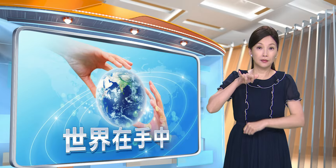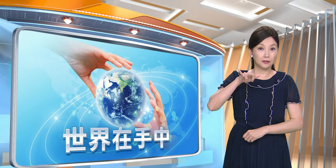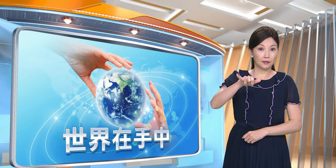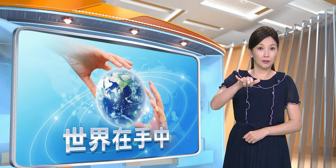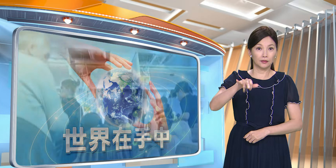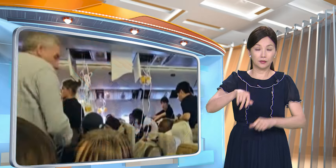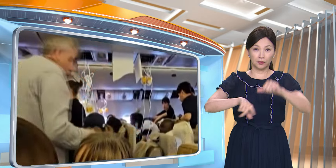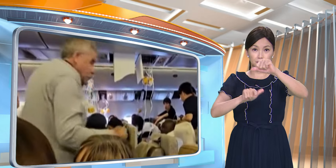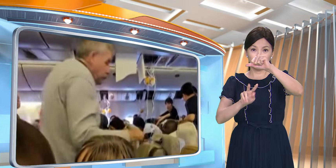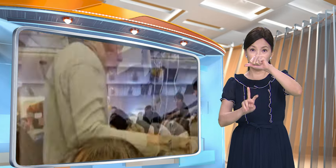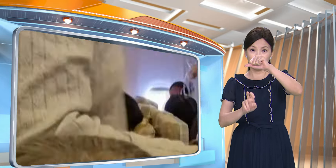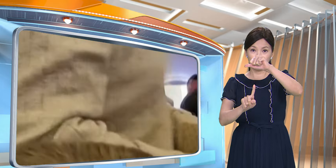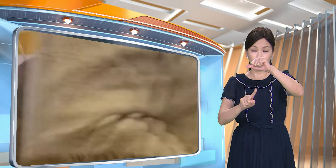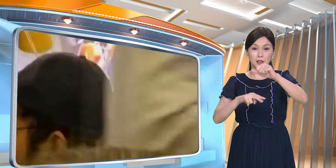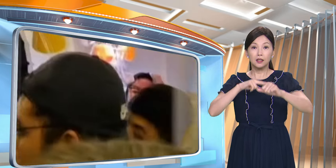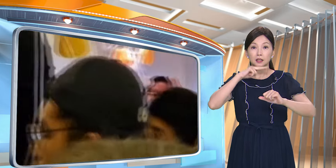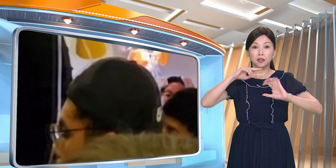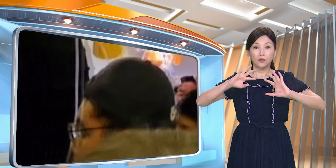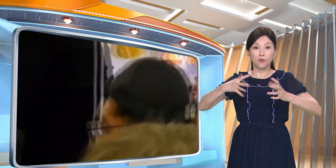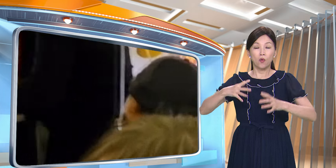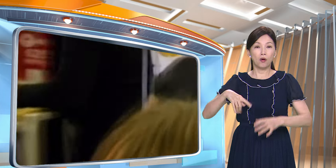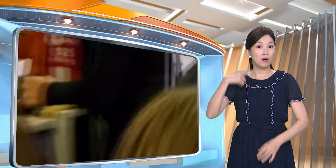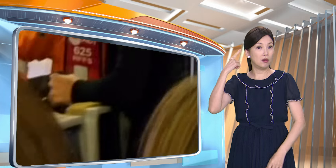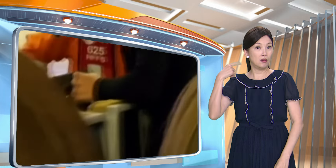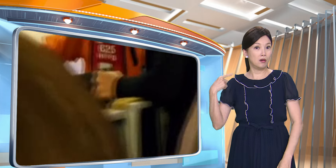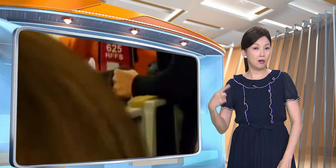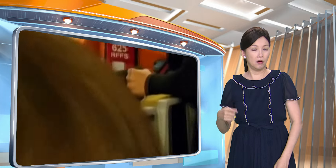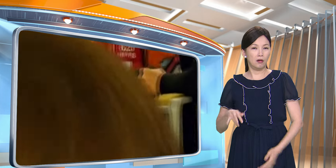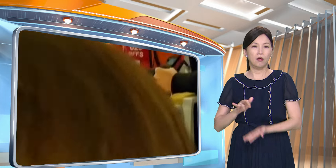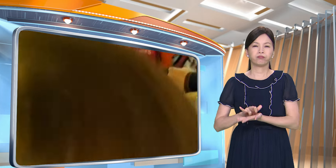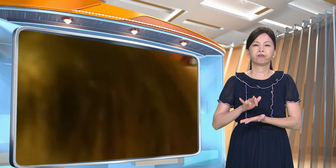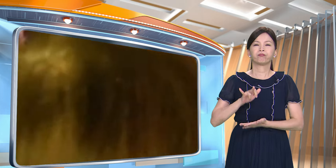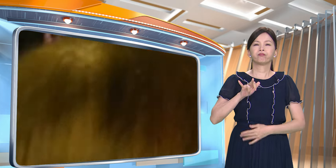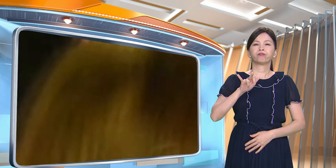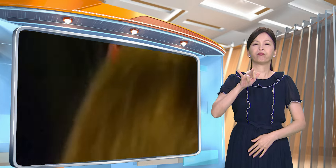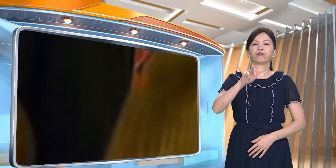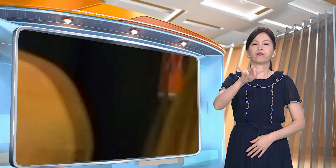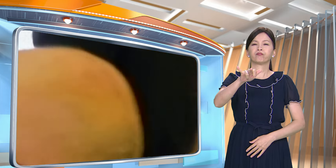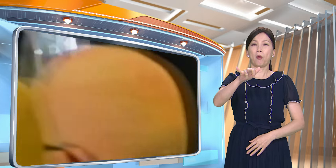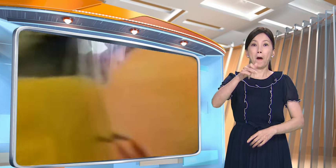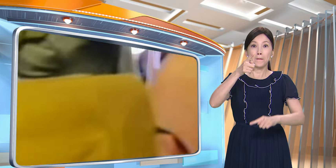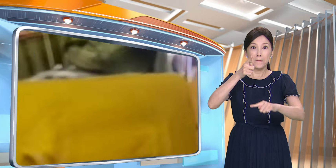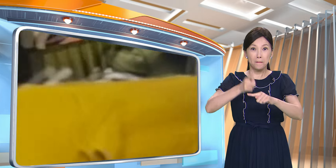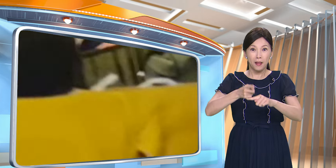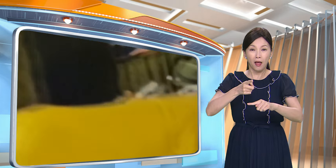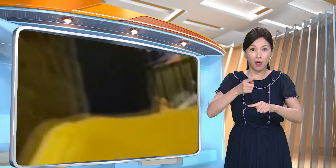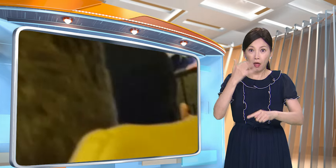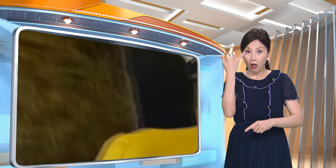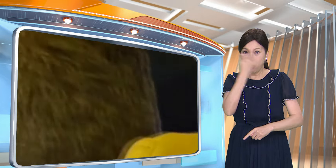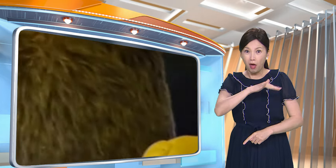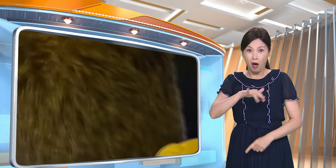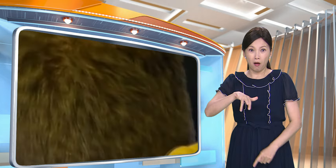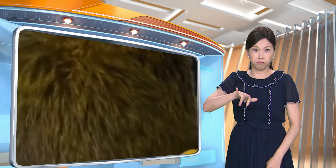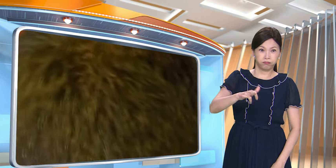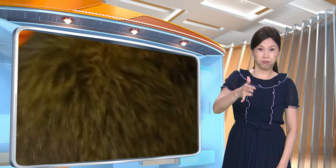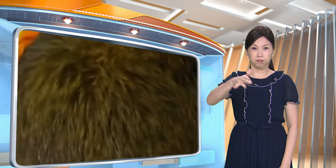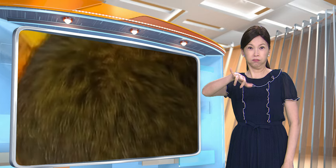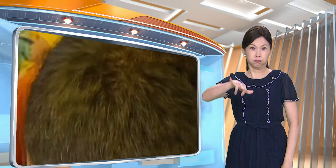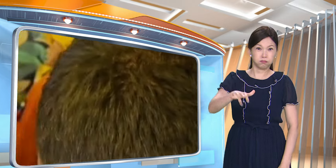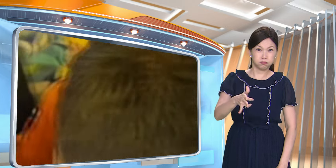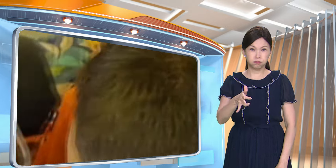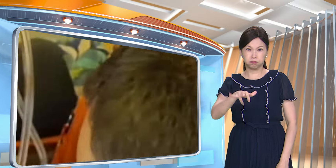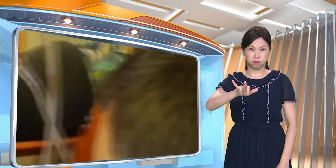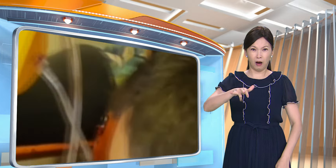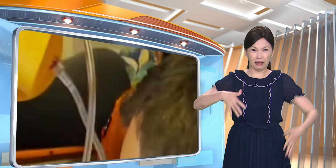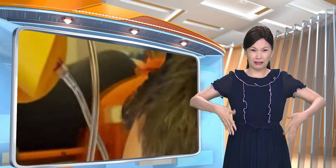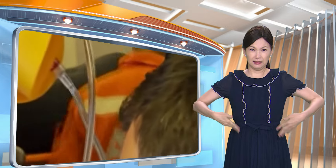新加坡航空一架从伦敦起飞班机21号遭遇严重乱流，紧急迫